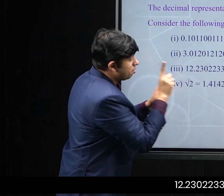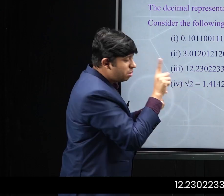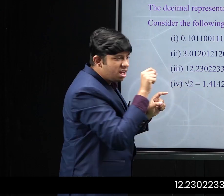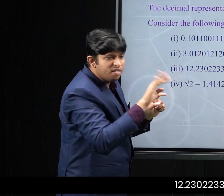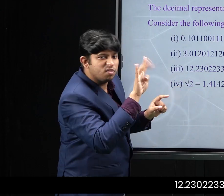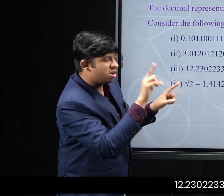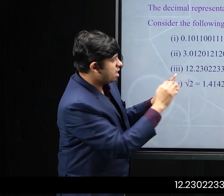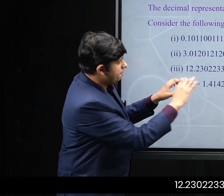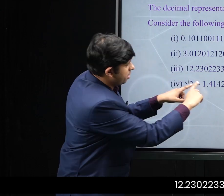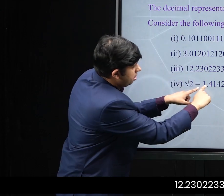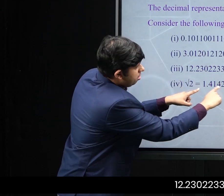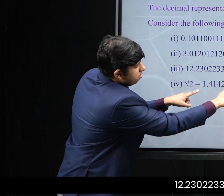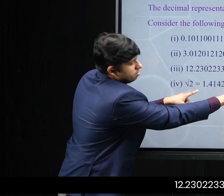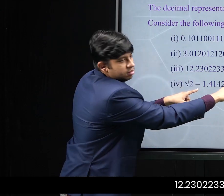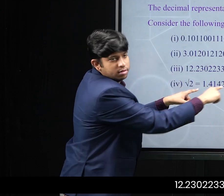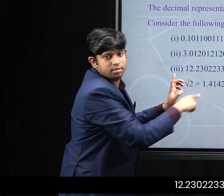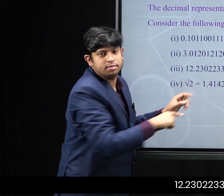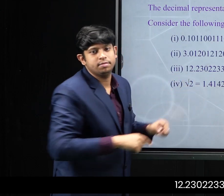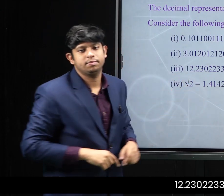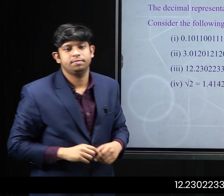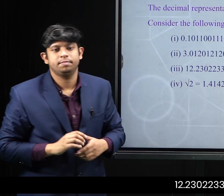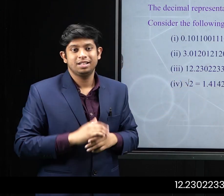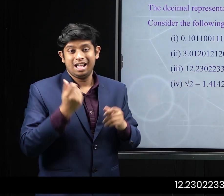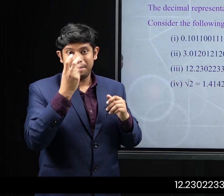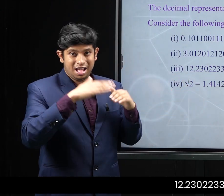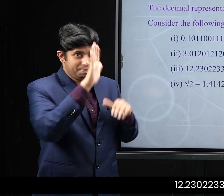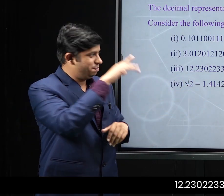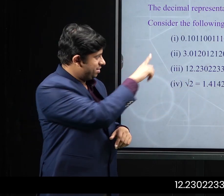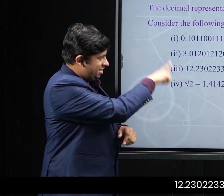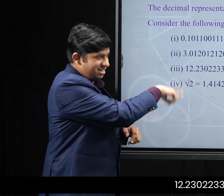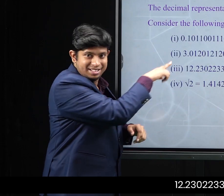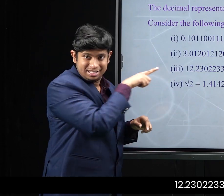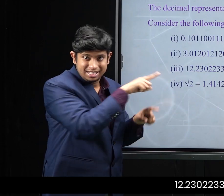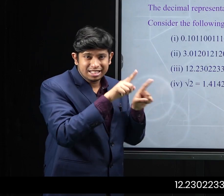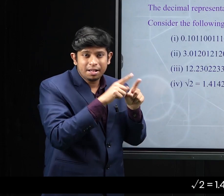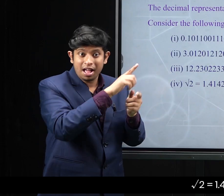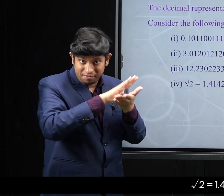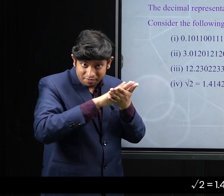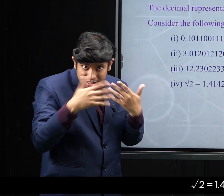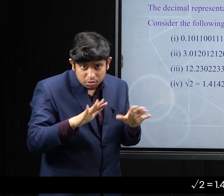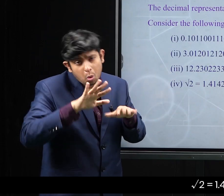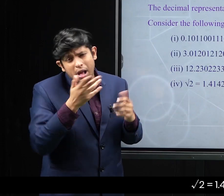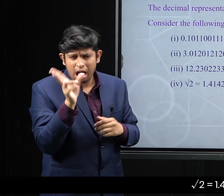12.230 2233 00 222 333 000 cube 2 is equals to